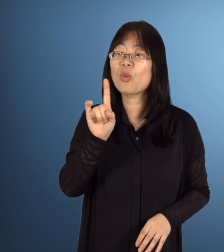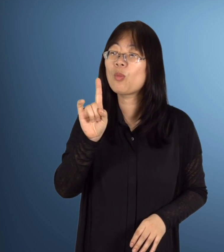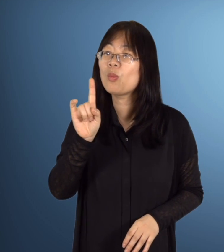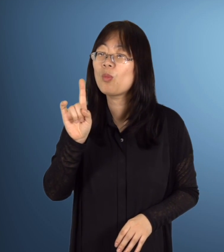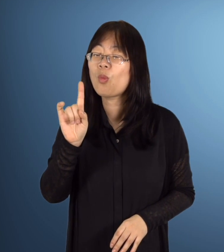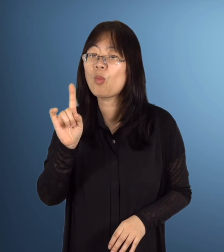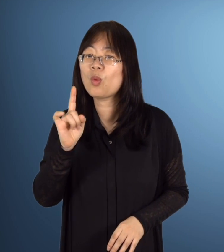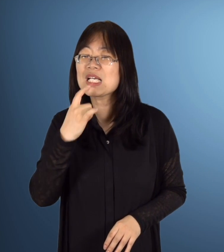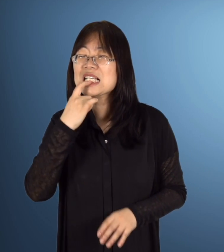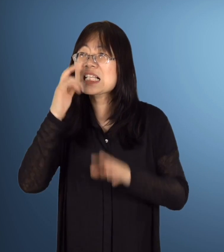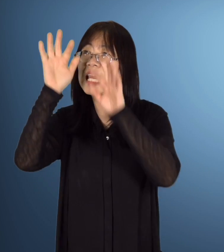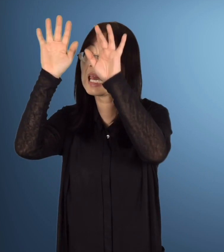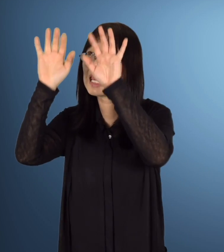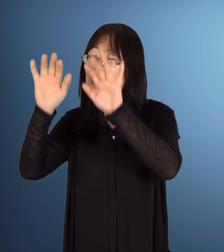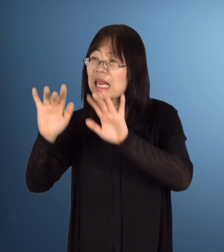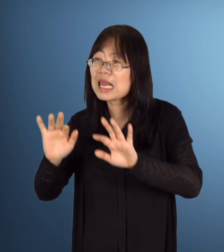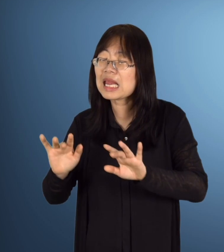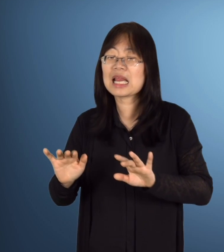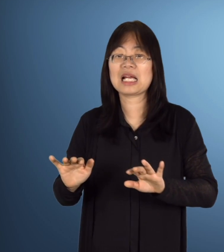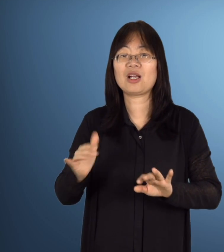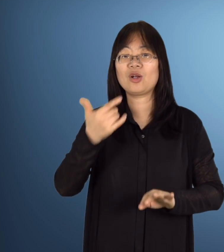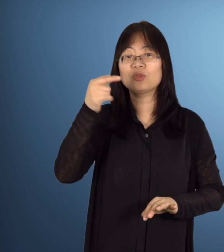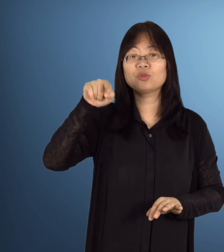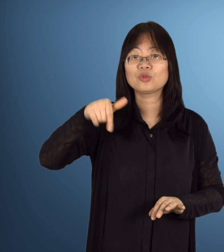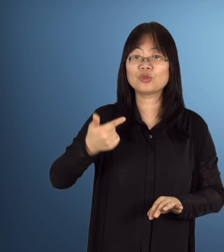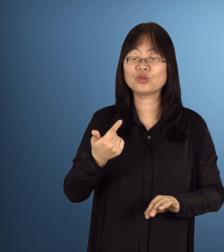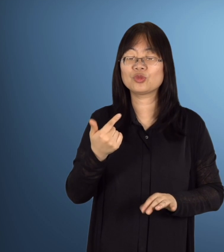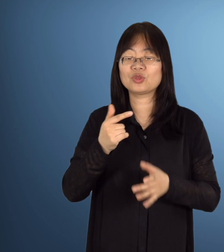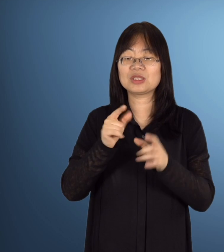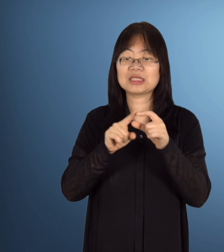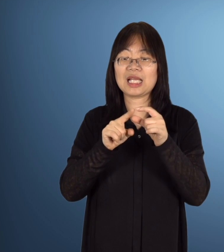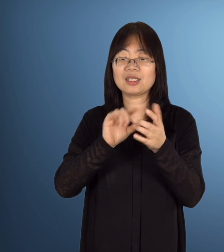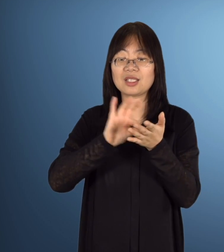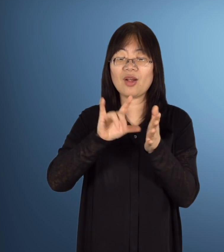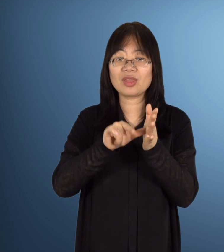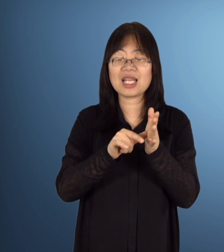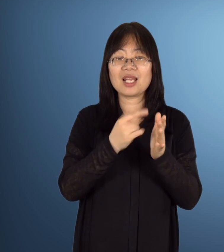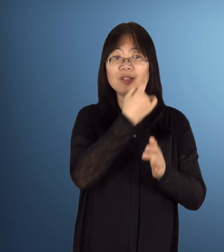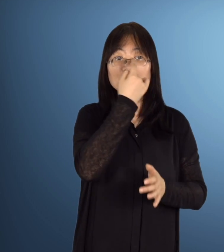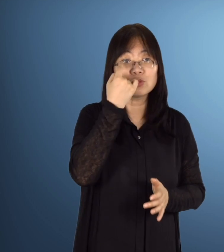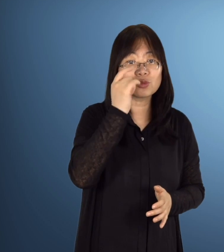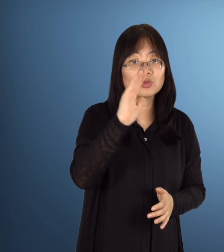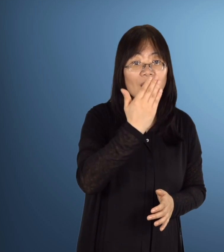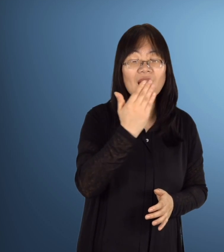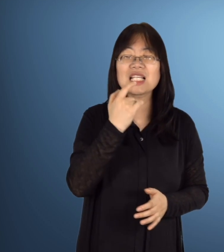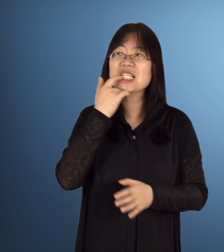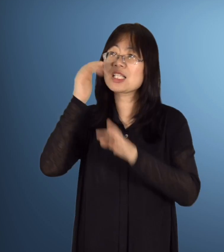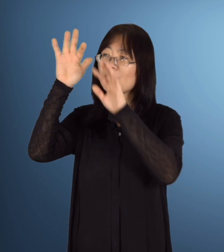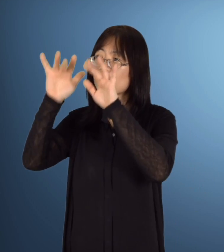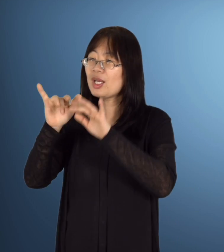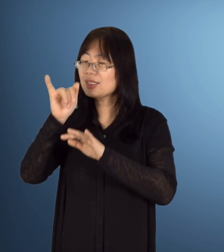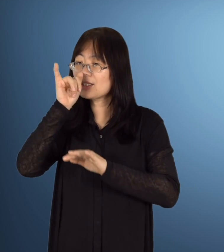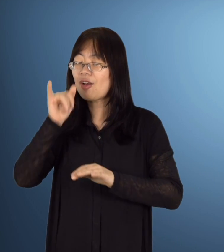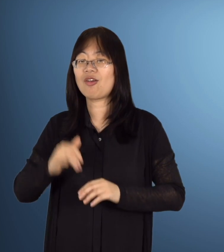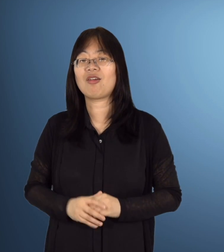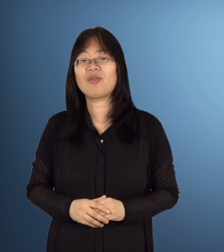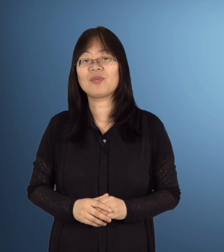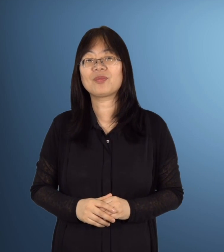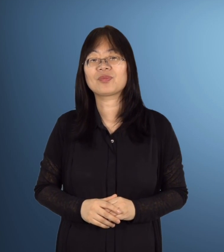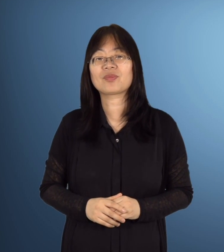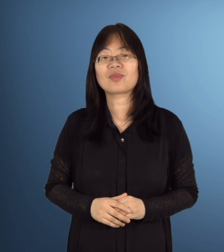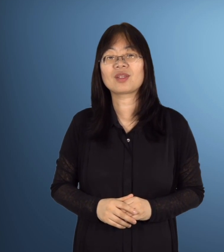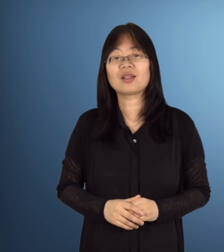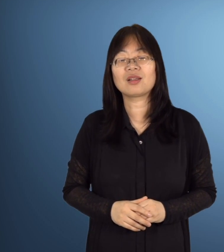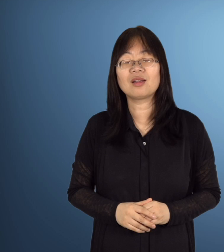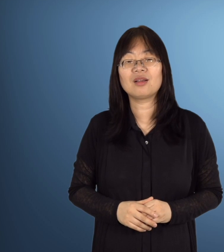됩니까? 하늘에서 펄펄 내리는 눈도 눈이에요. 딱 외자를 하나 딱 써놓고